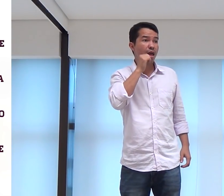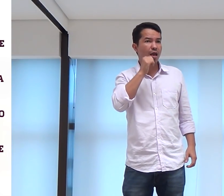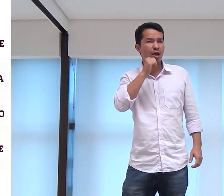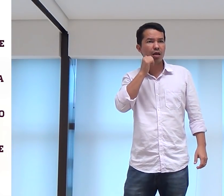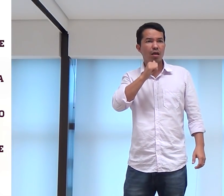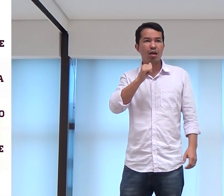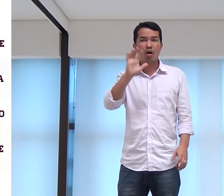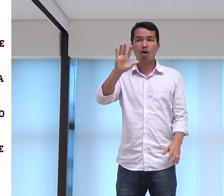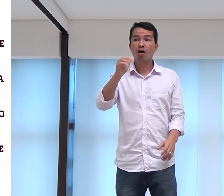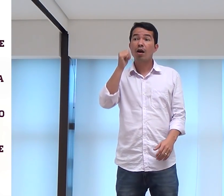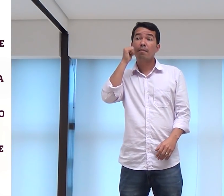A mulher